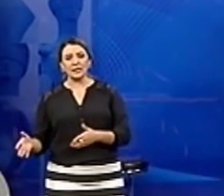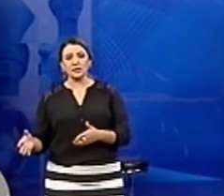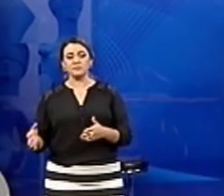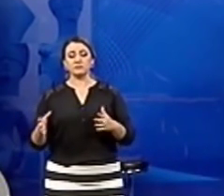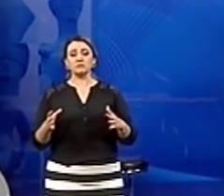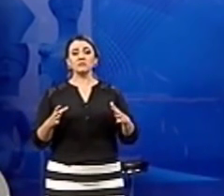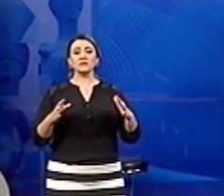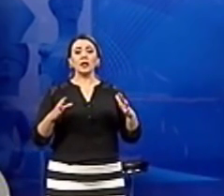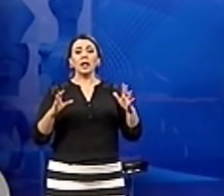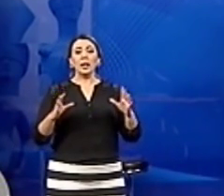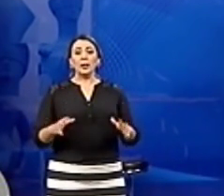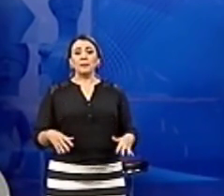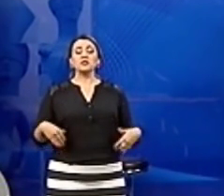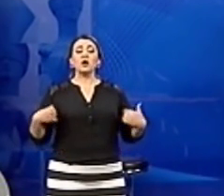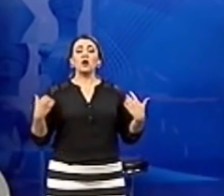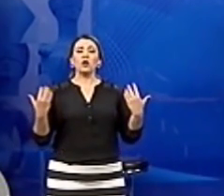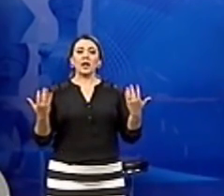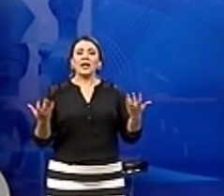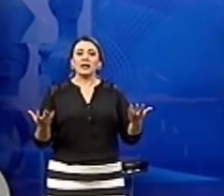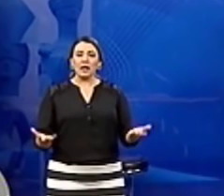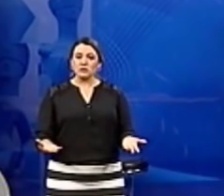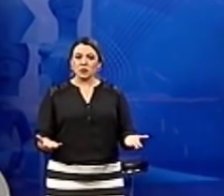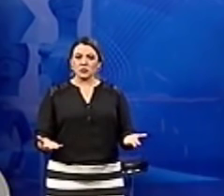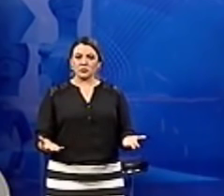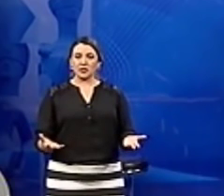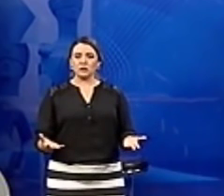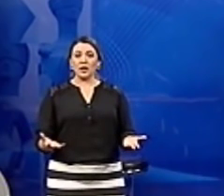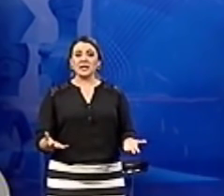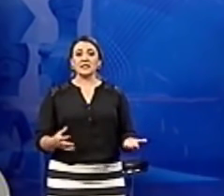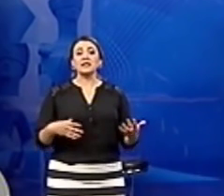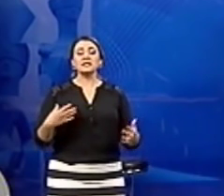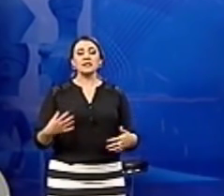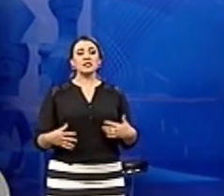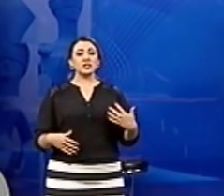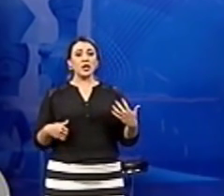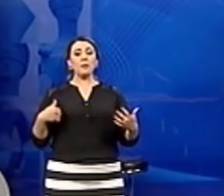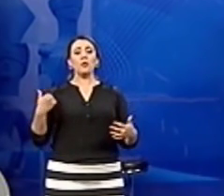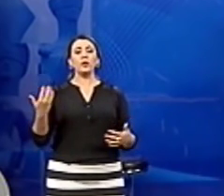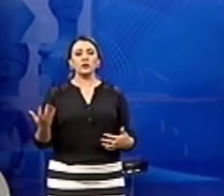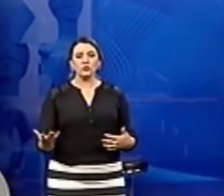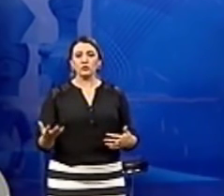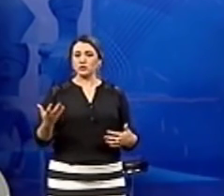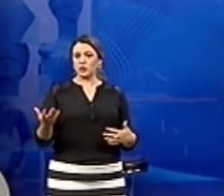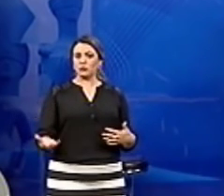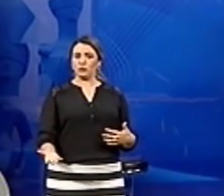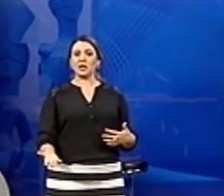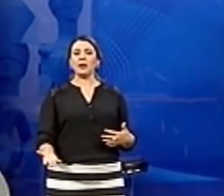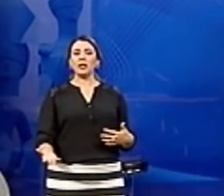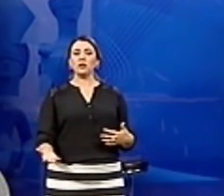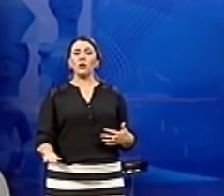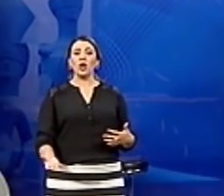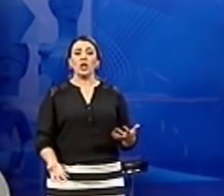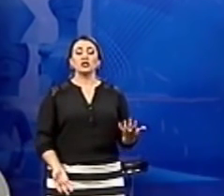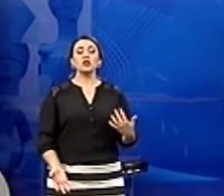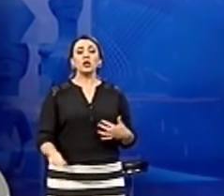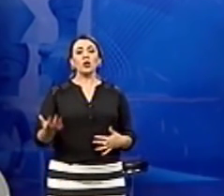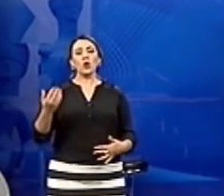maquinofaturada, passou a colocar cláusulas contratuais em que se exigia muito do trabalhador. Só que